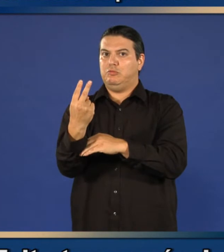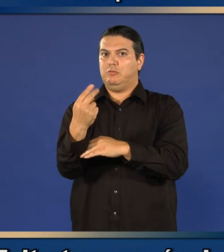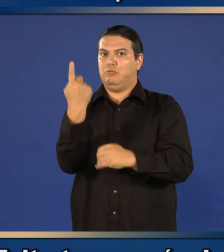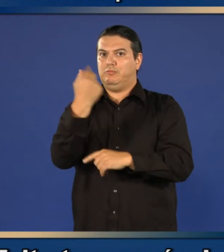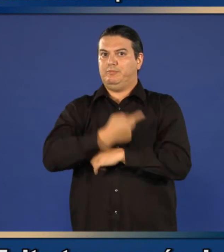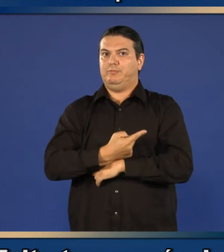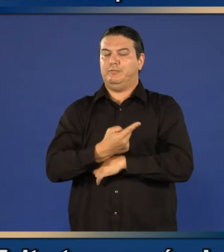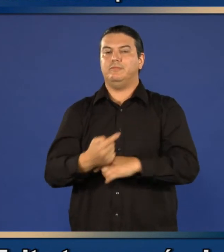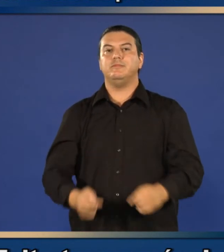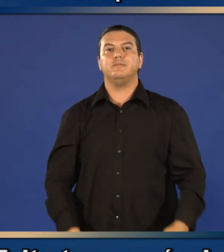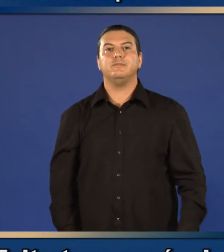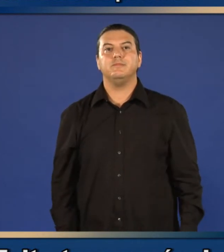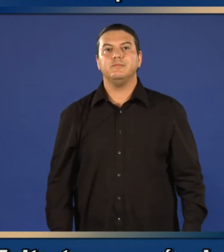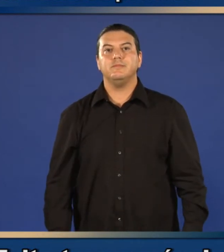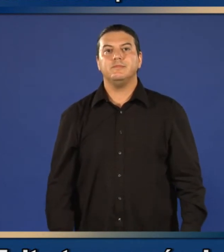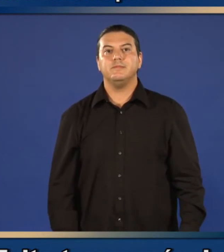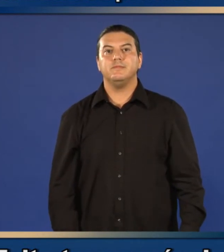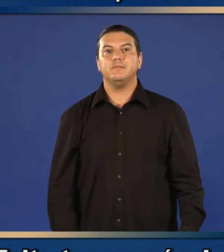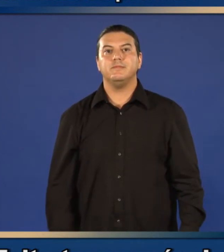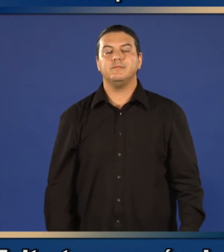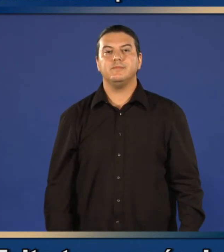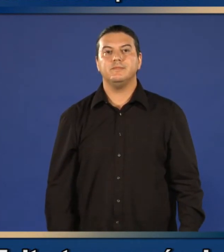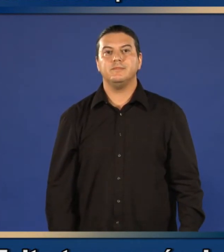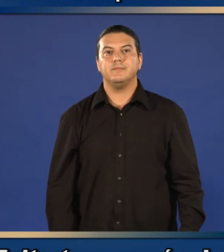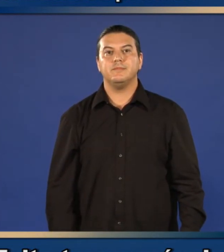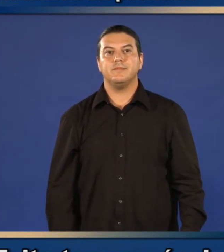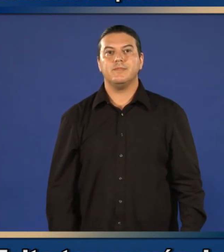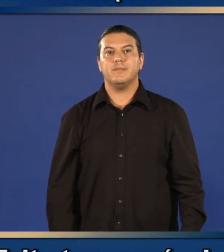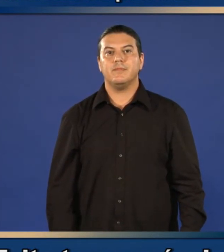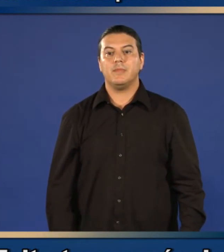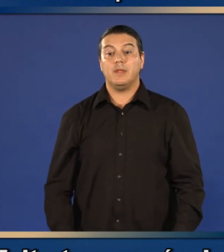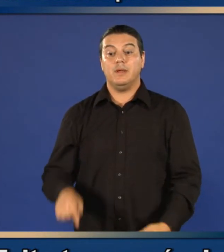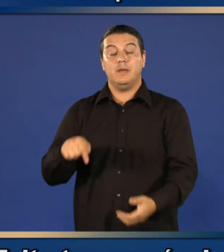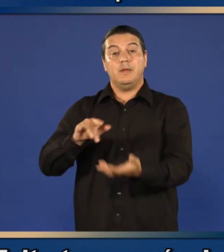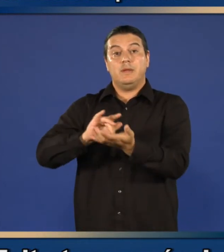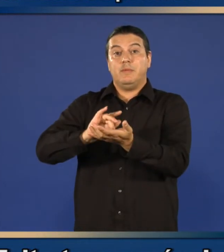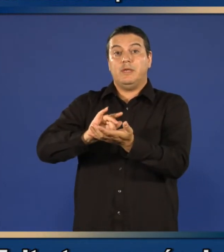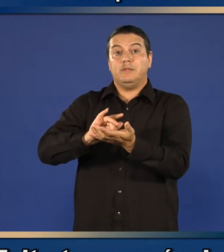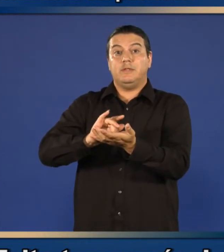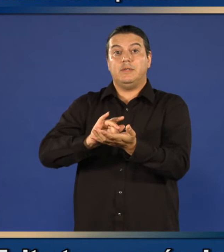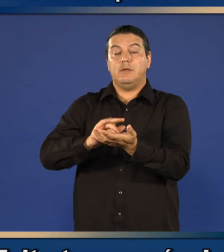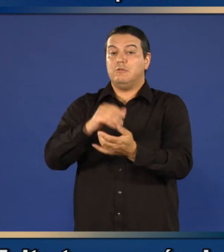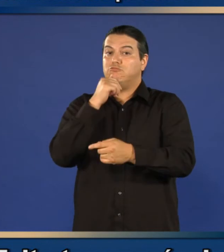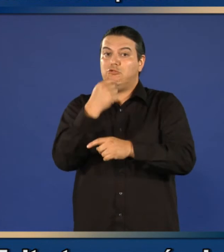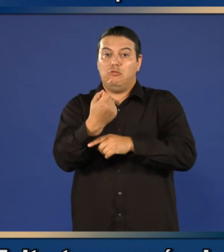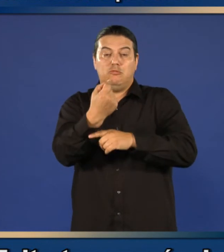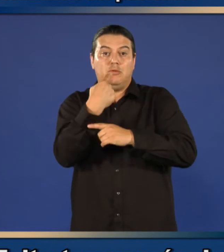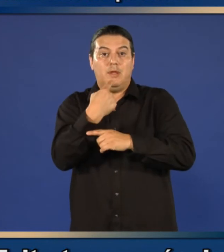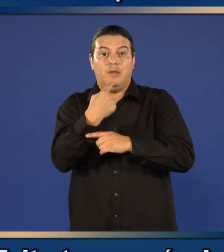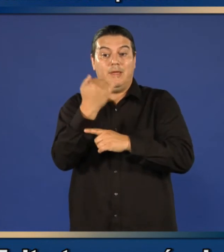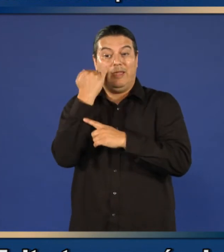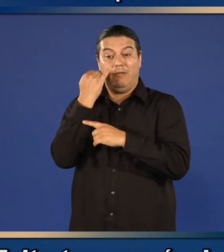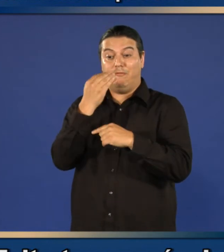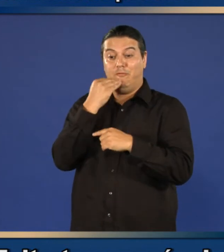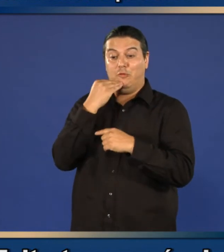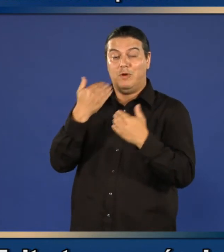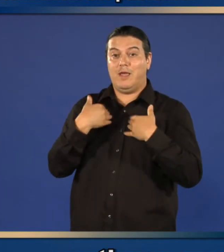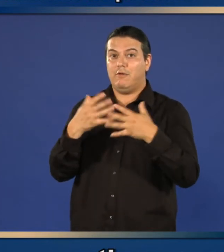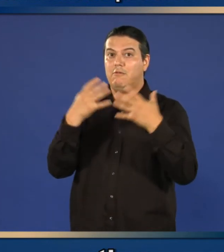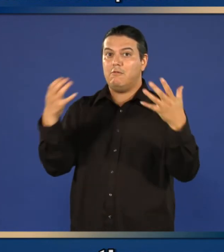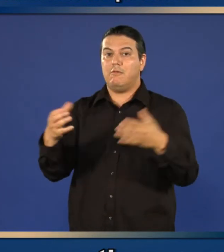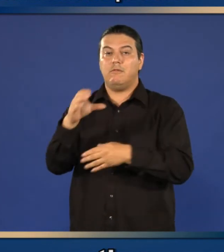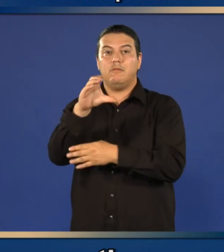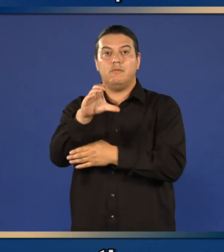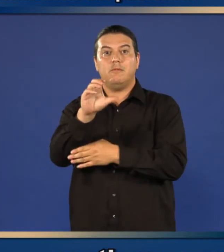refrescos por día y vete tomar este medicamento con alimentos que